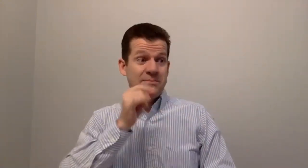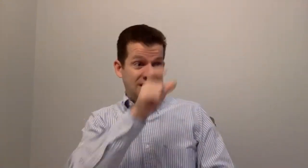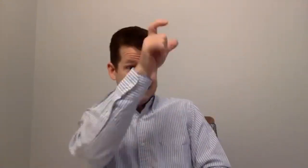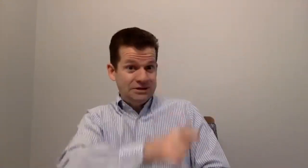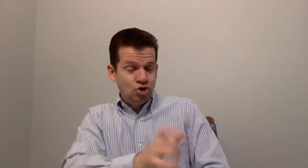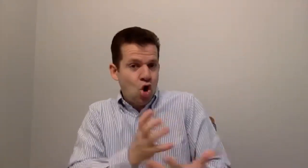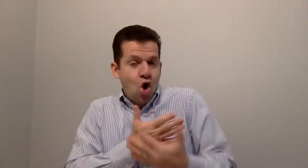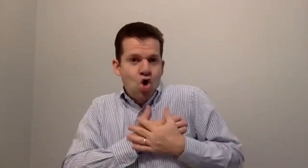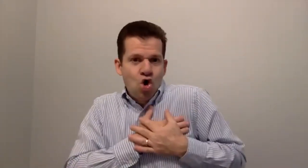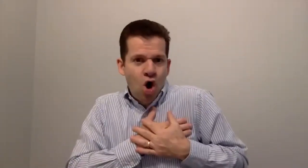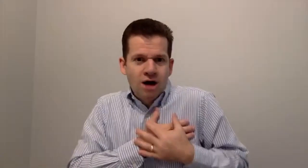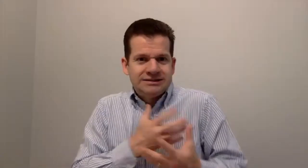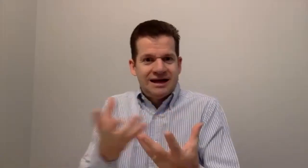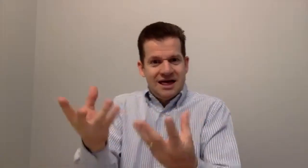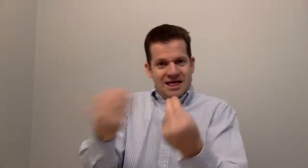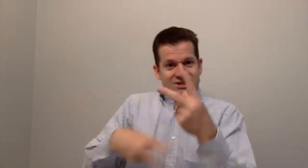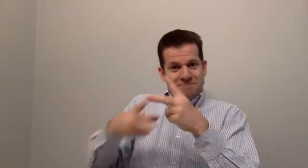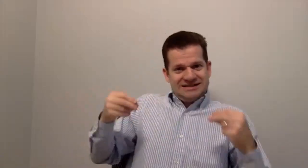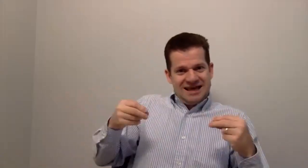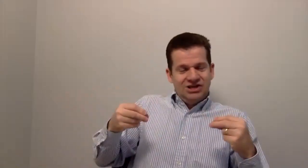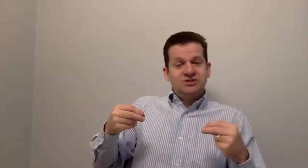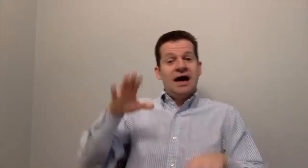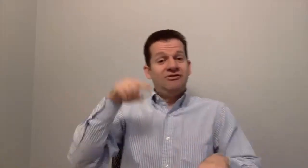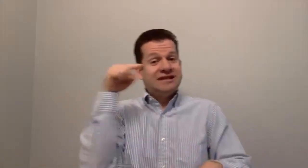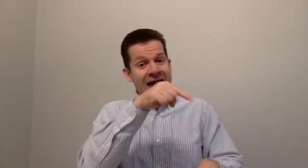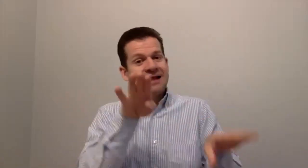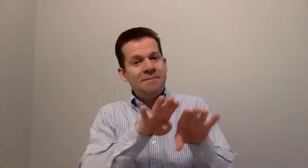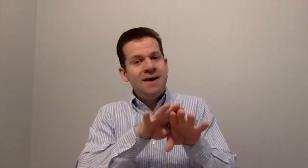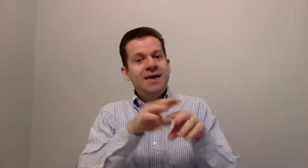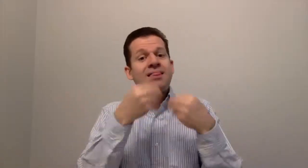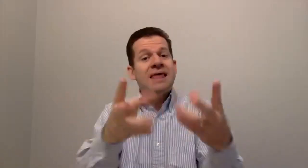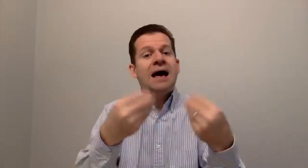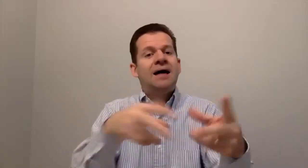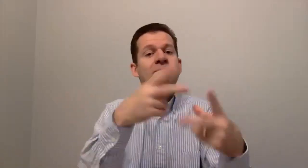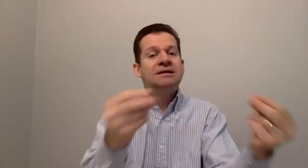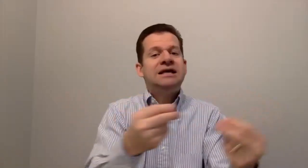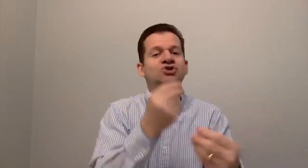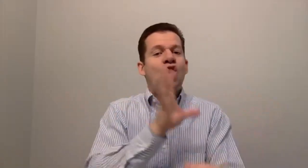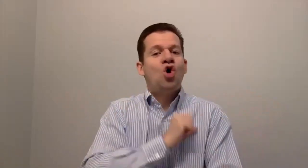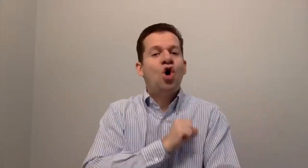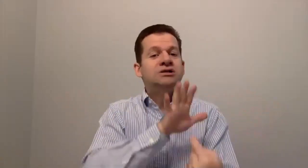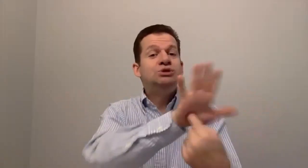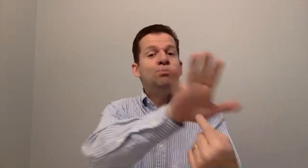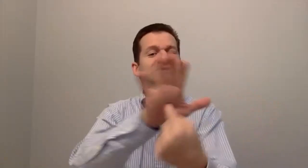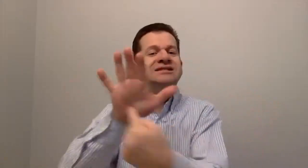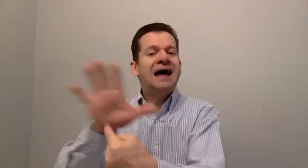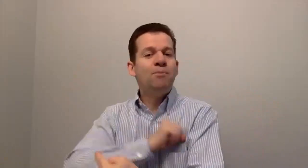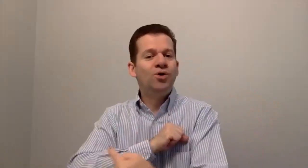exemplo, se a pessoa gosta de presentes, às vezes ela também dá presente. Gosta de mostrar